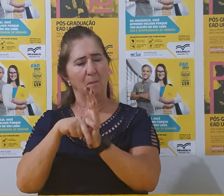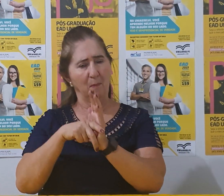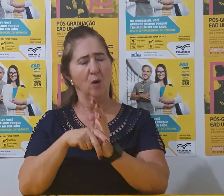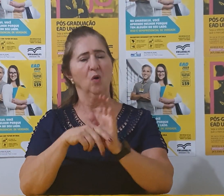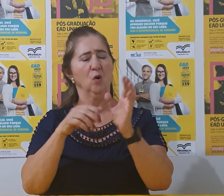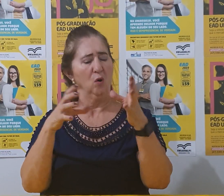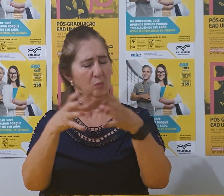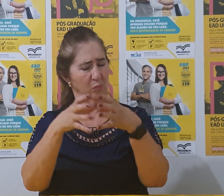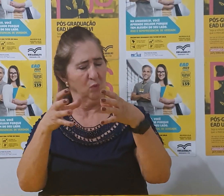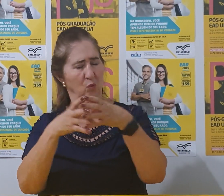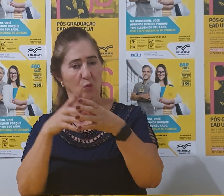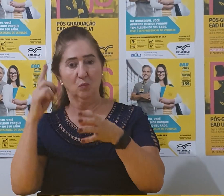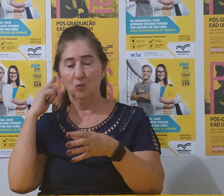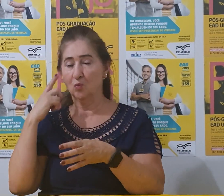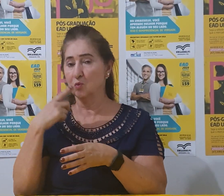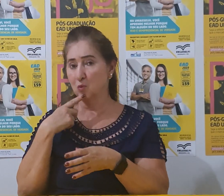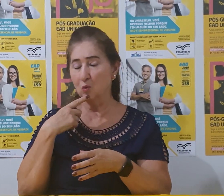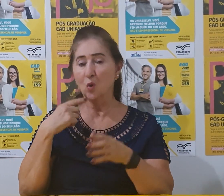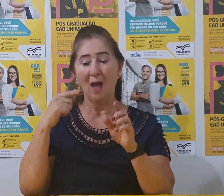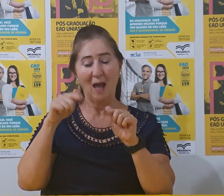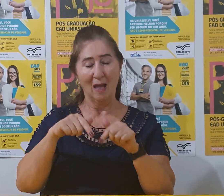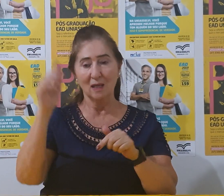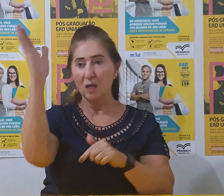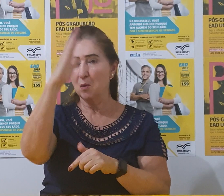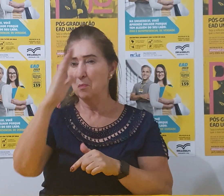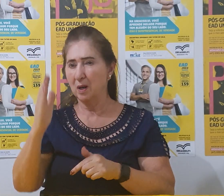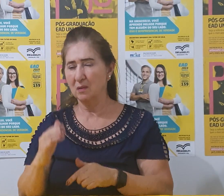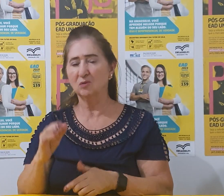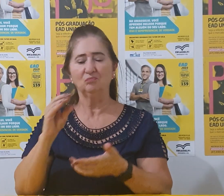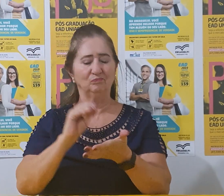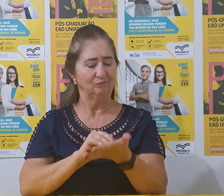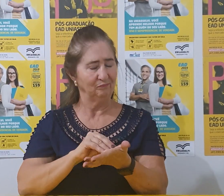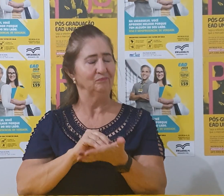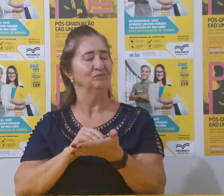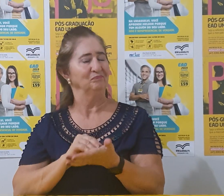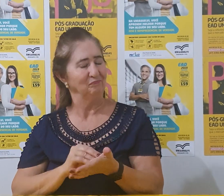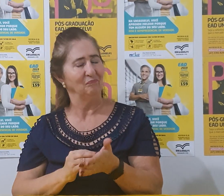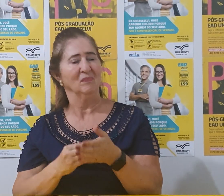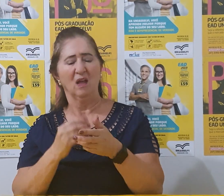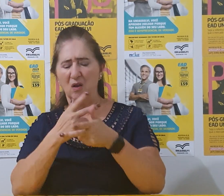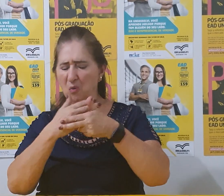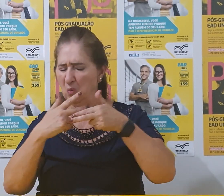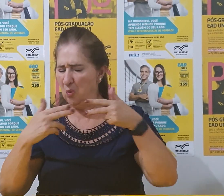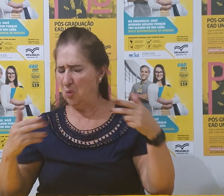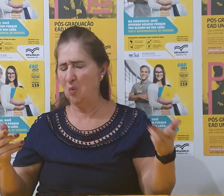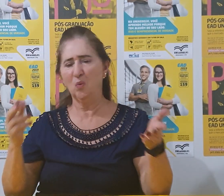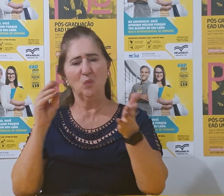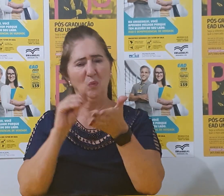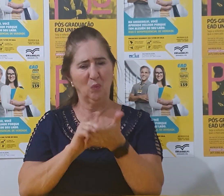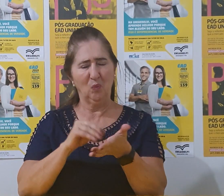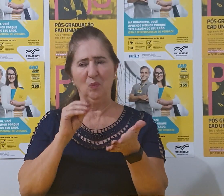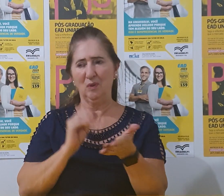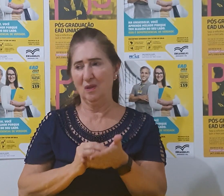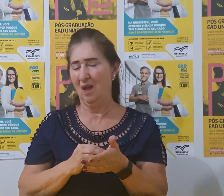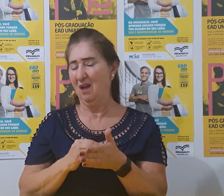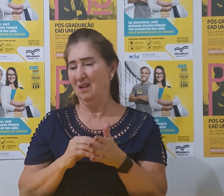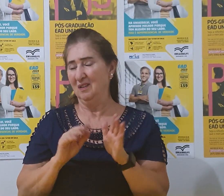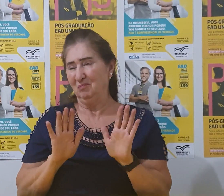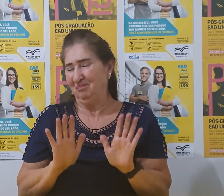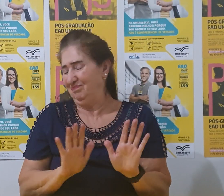o cenário educacional brasileiro ainda apresenta grandes lacunas que desmotivam as pessoas surdas em